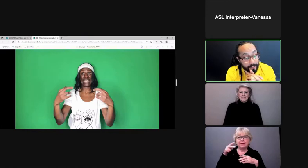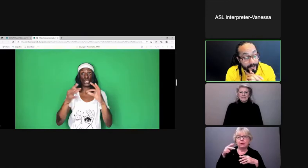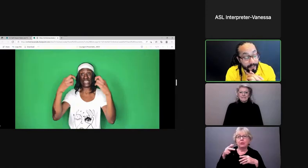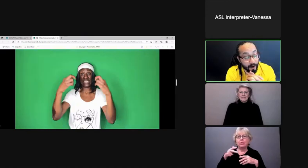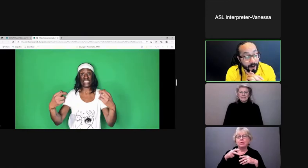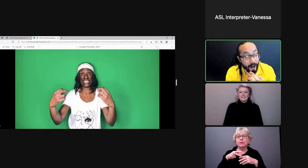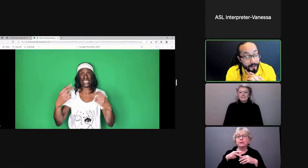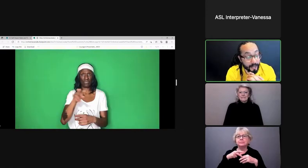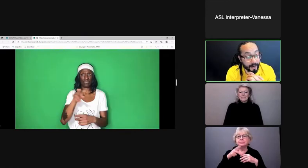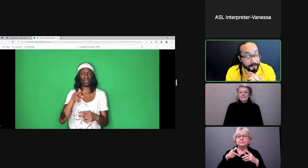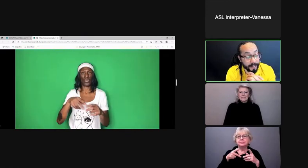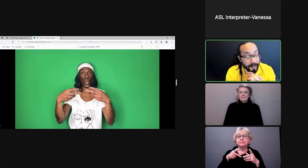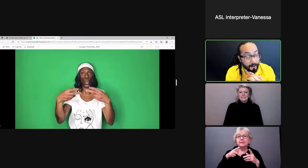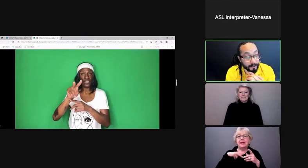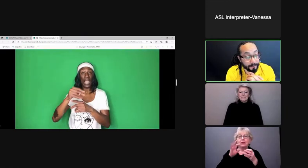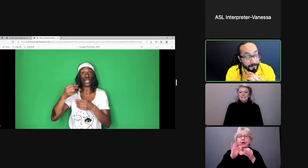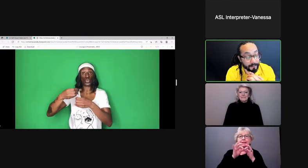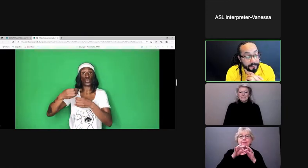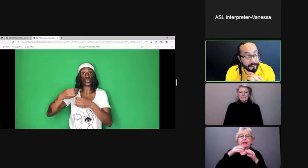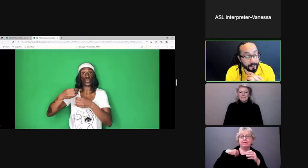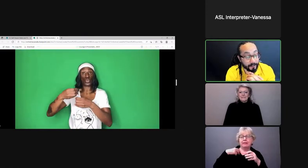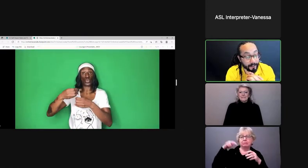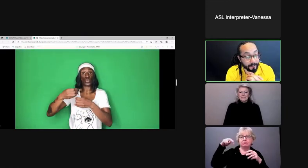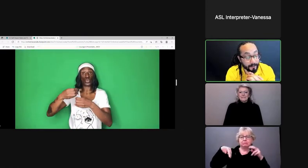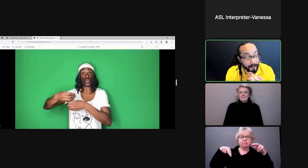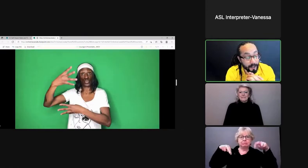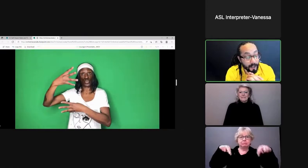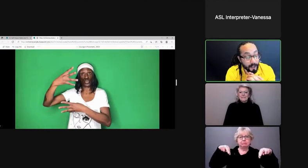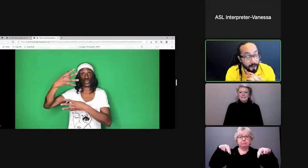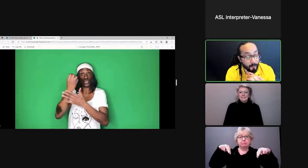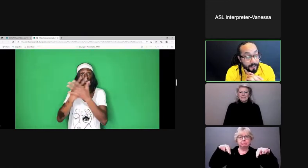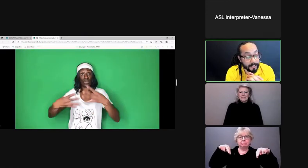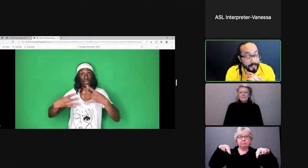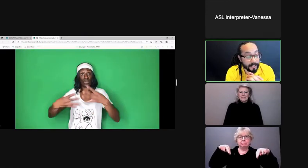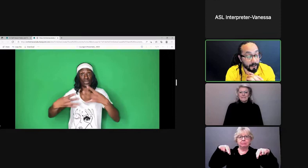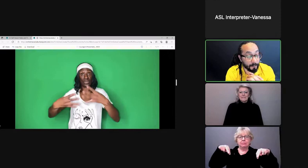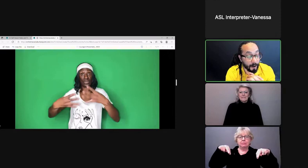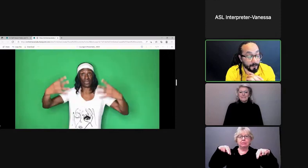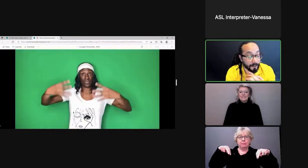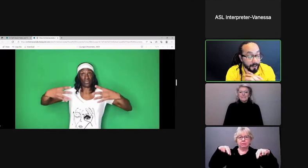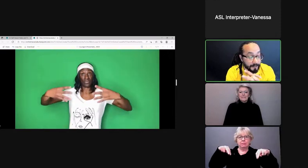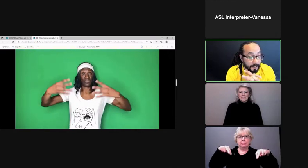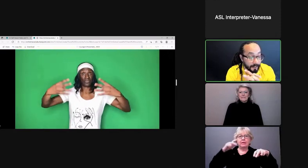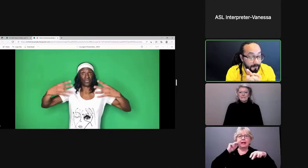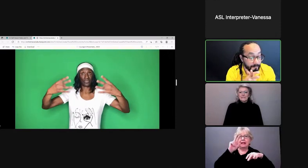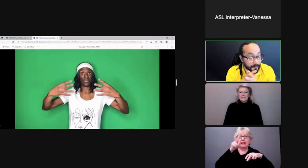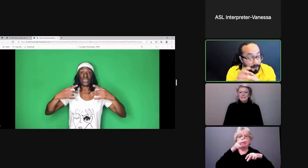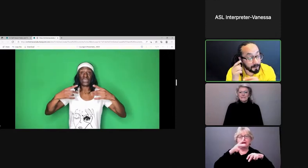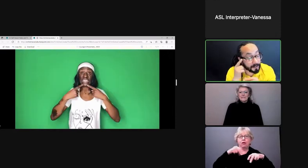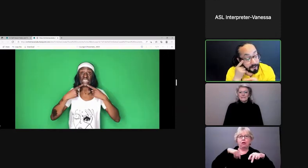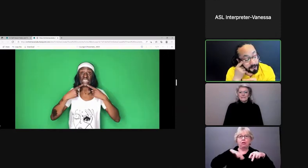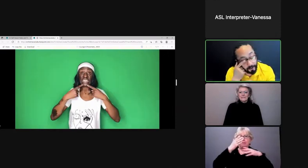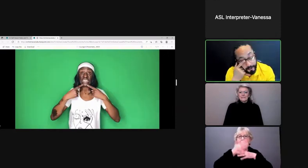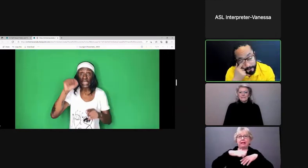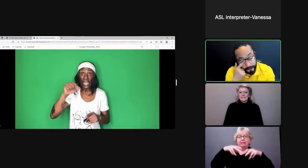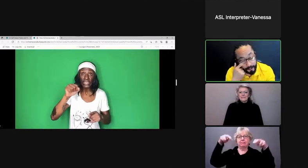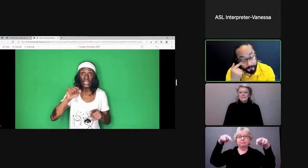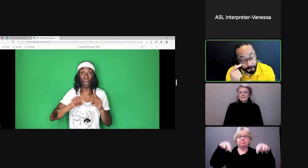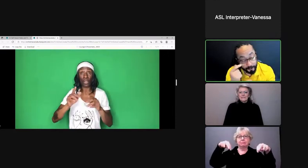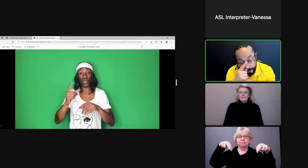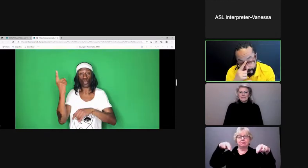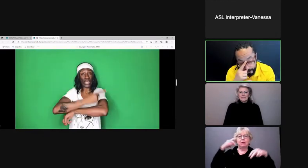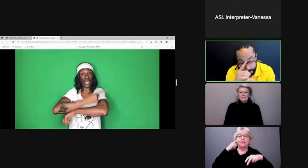Et, les interprètes étaient de chaque côté de la caméra pour bien